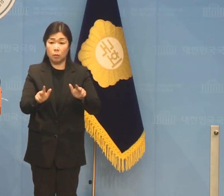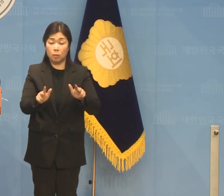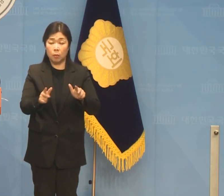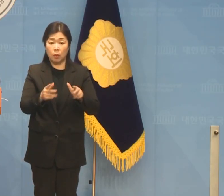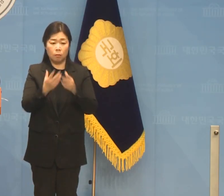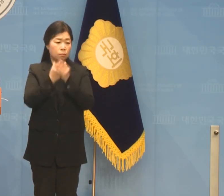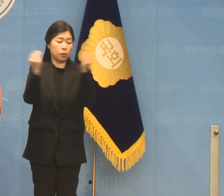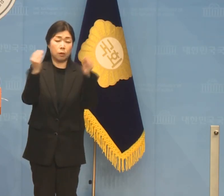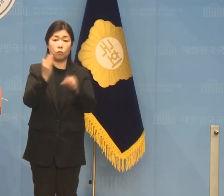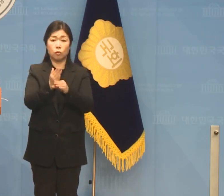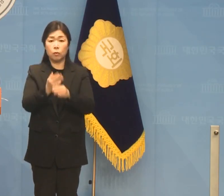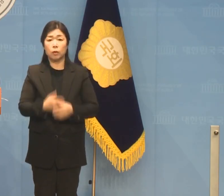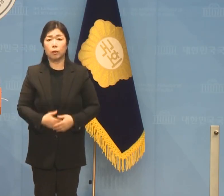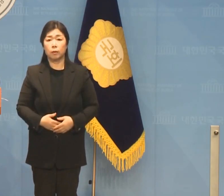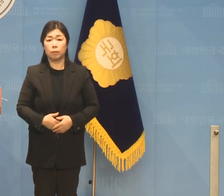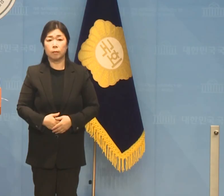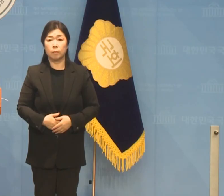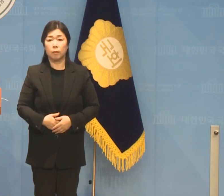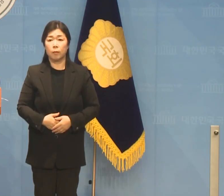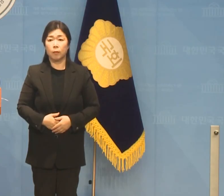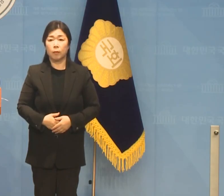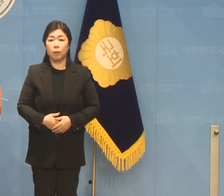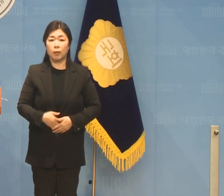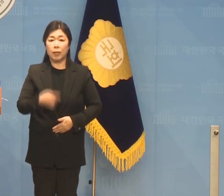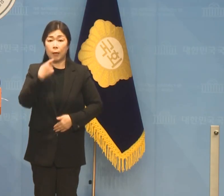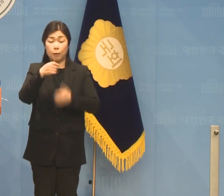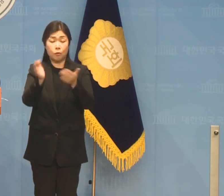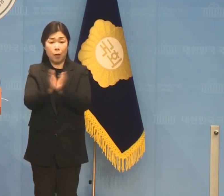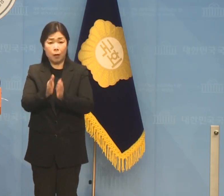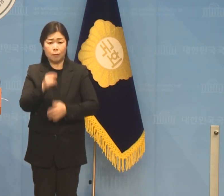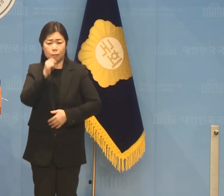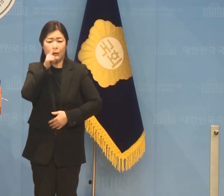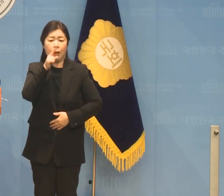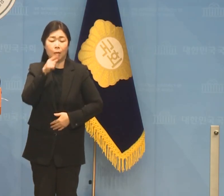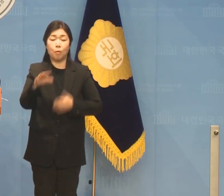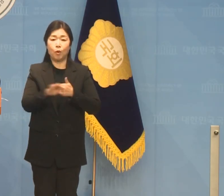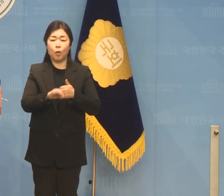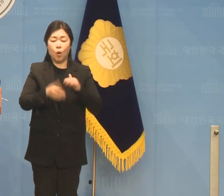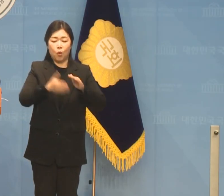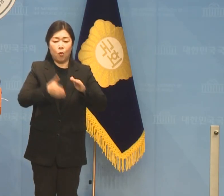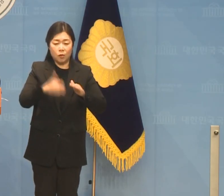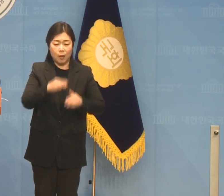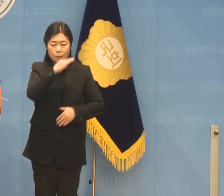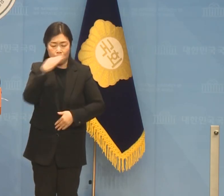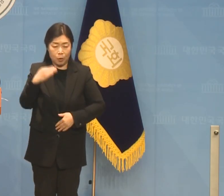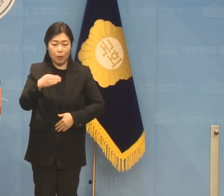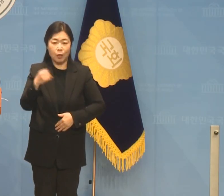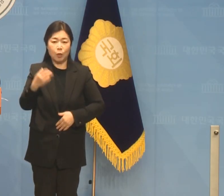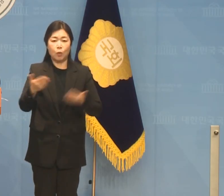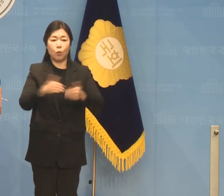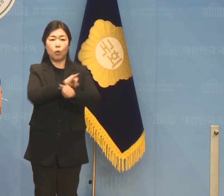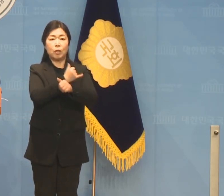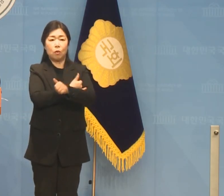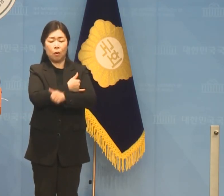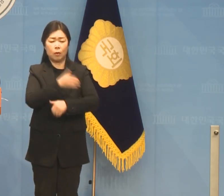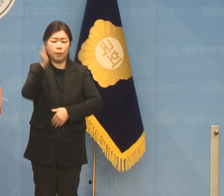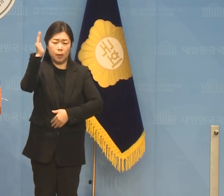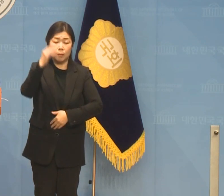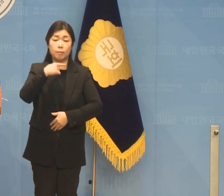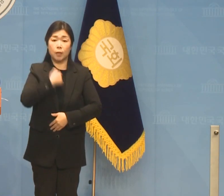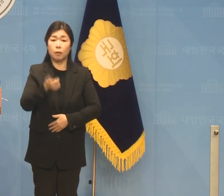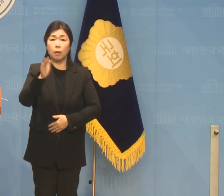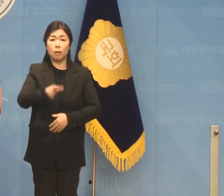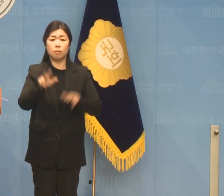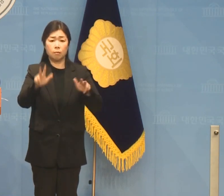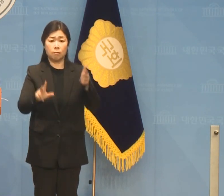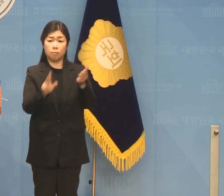있습니다. 민주당은 입만 열면 공정과 정의를 입에 올리며 노동인권을 강조했습니다. 그러나